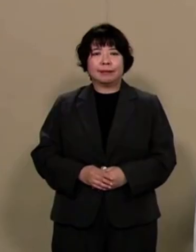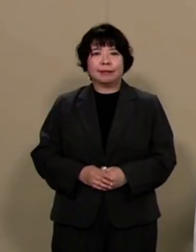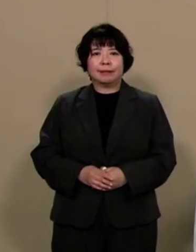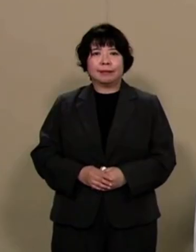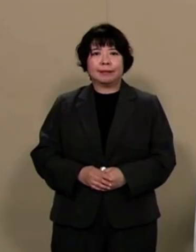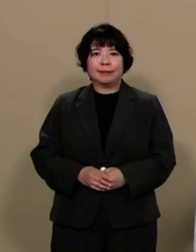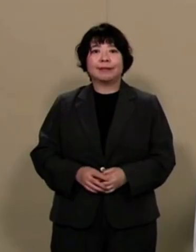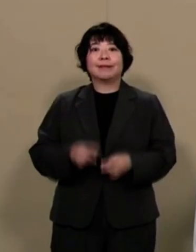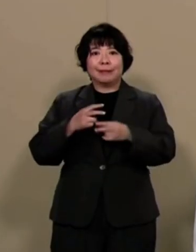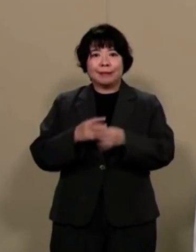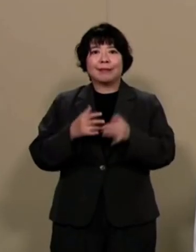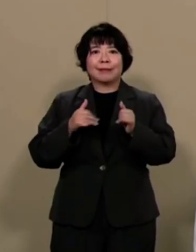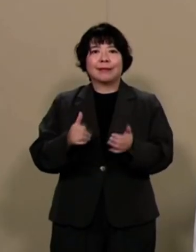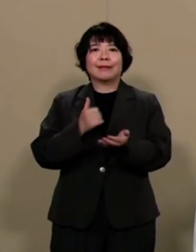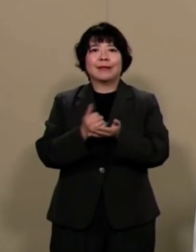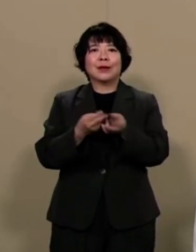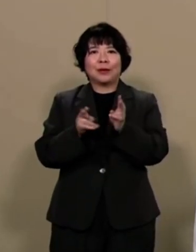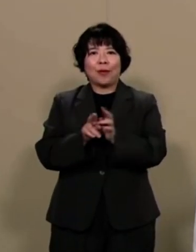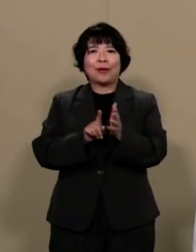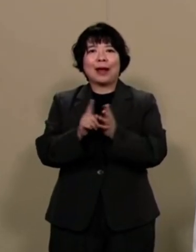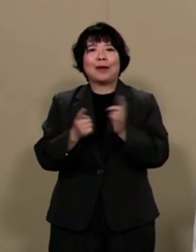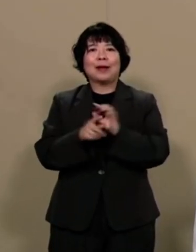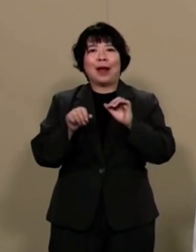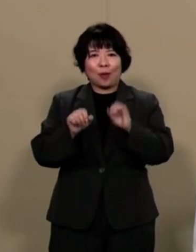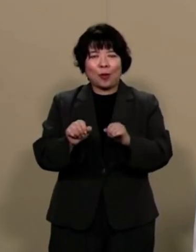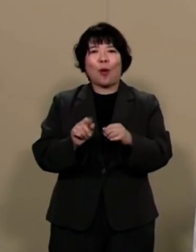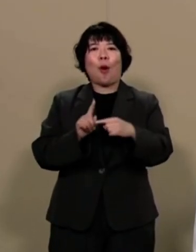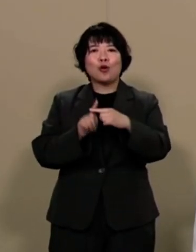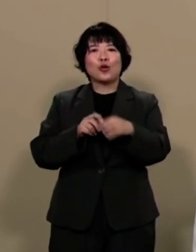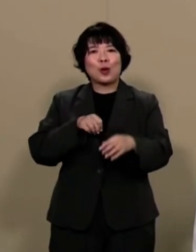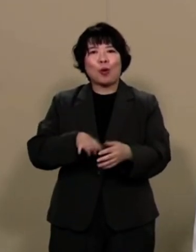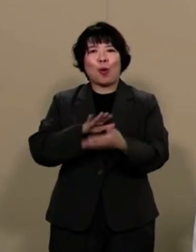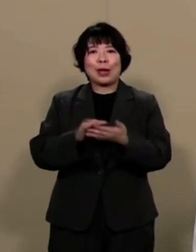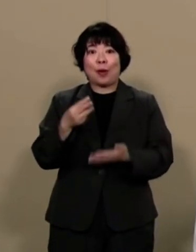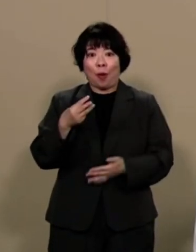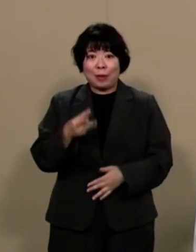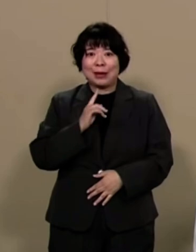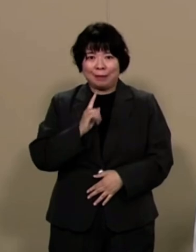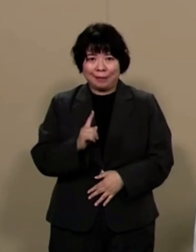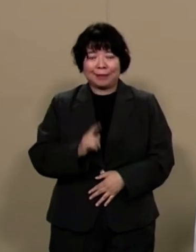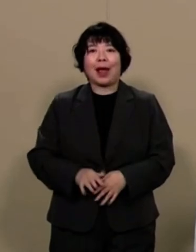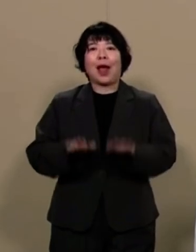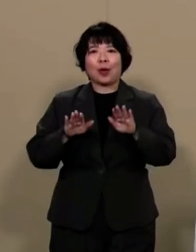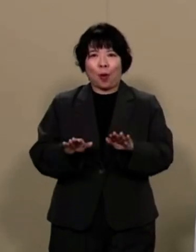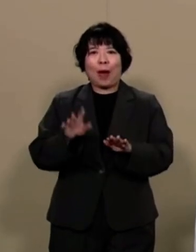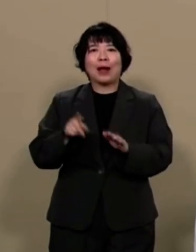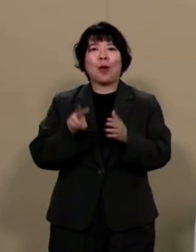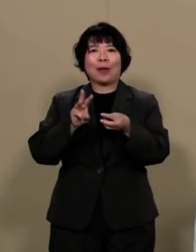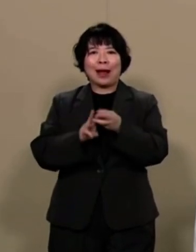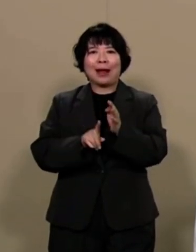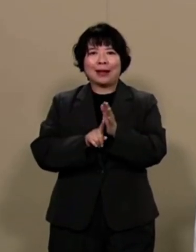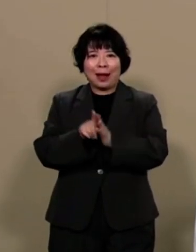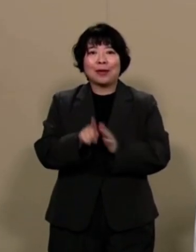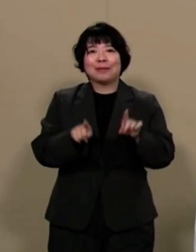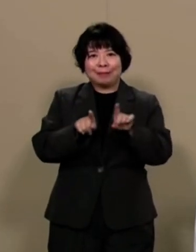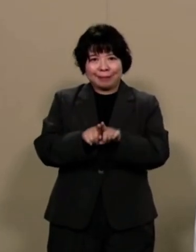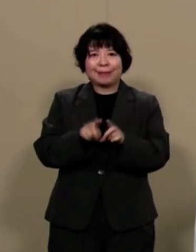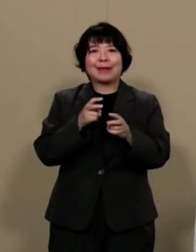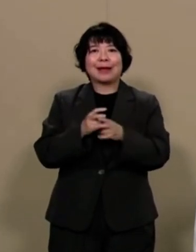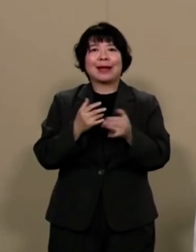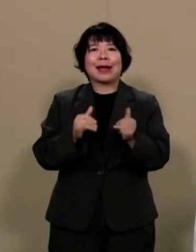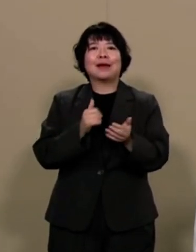です立憲民主党代表代行の辻本清ですえ今日は野田義彦代表と立憲民主